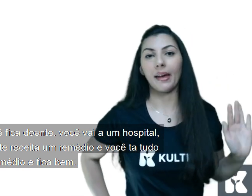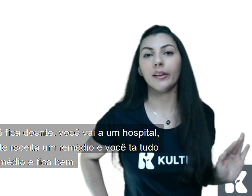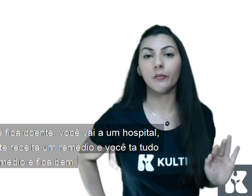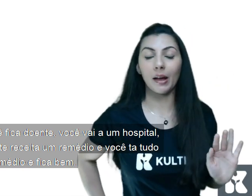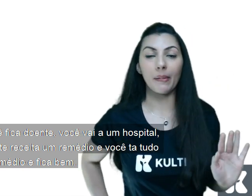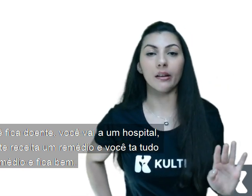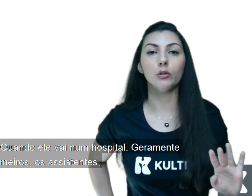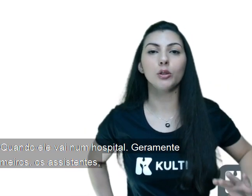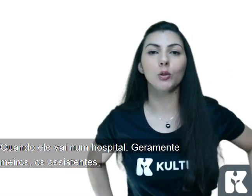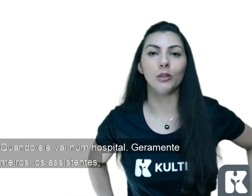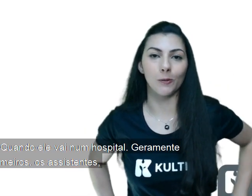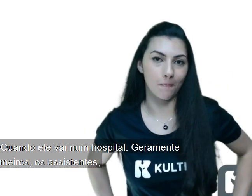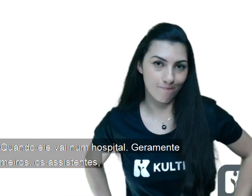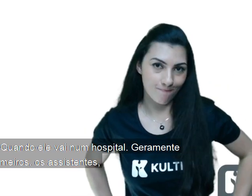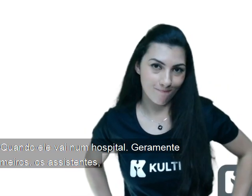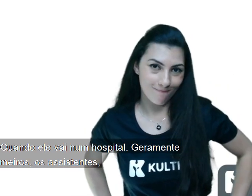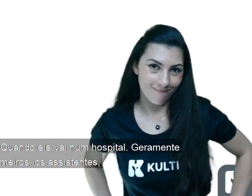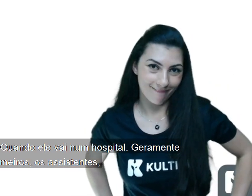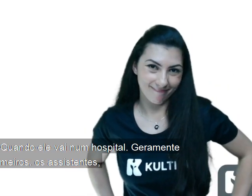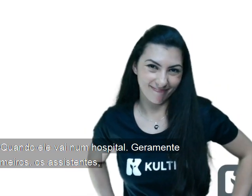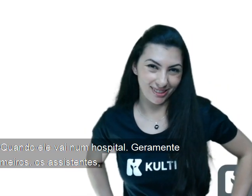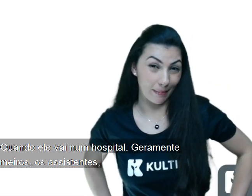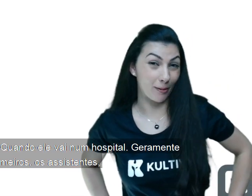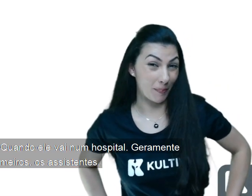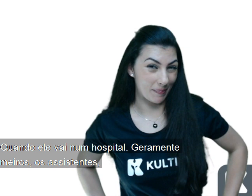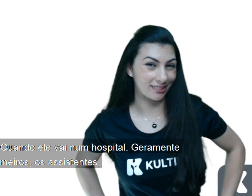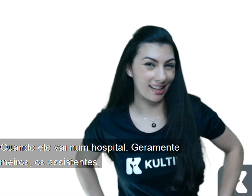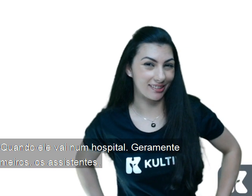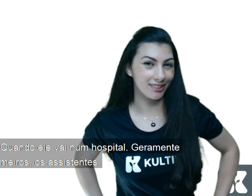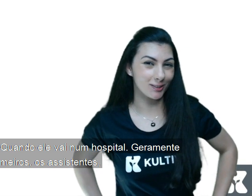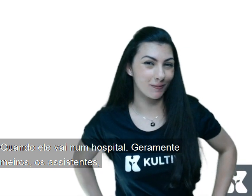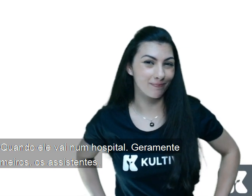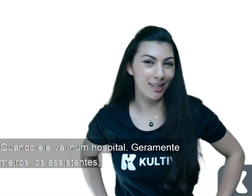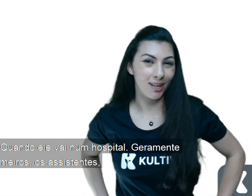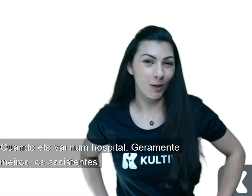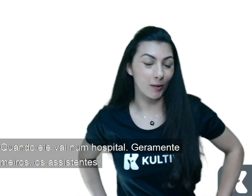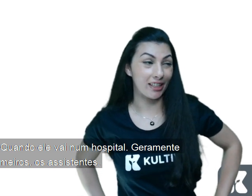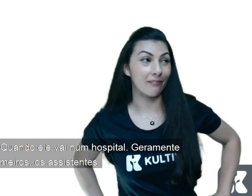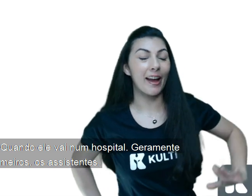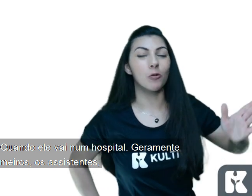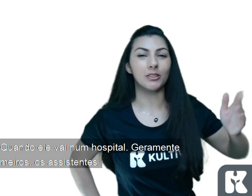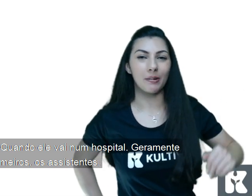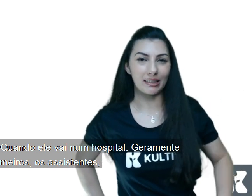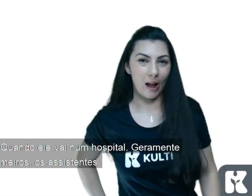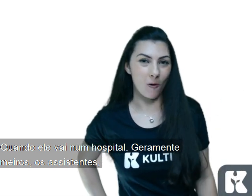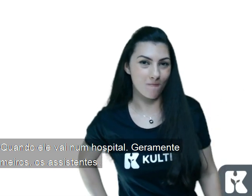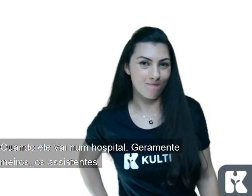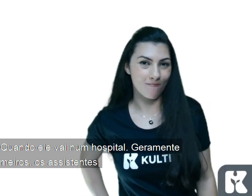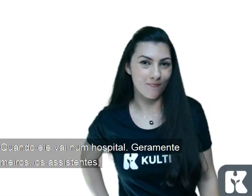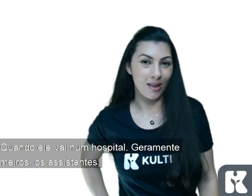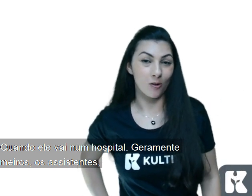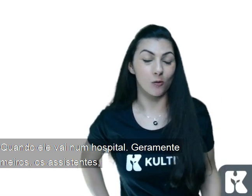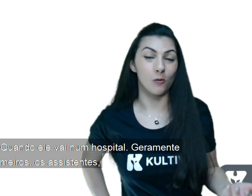toma o remédio e fica bem. E o surdo? Já parou para pensar nisso? Quando ele vai no